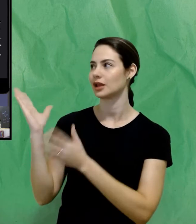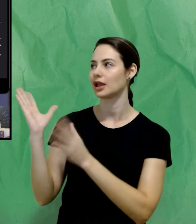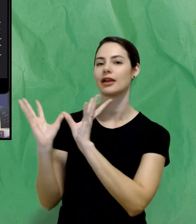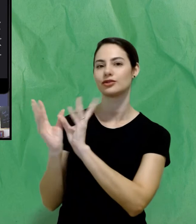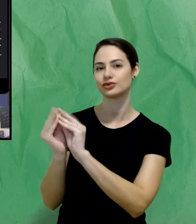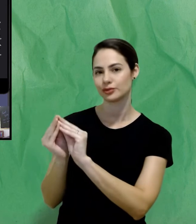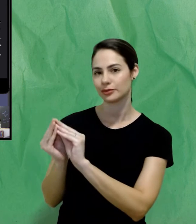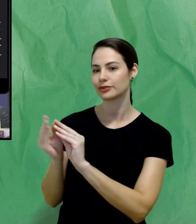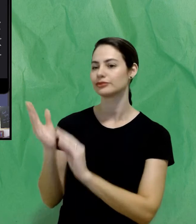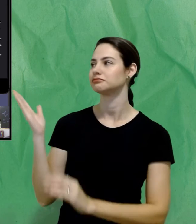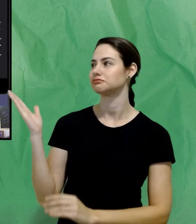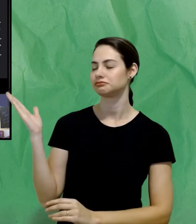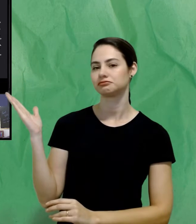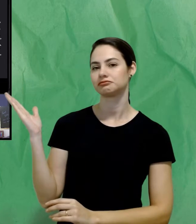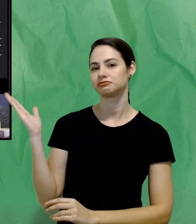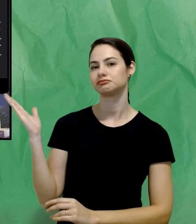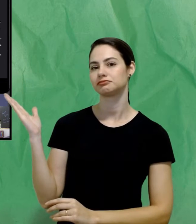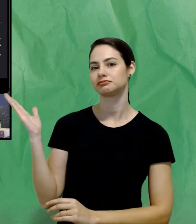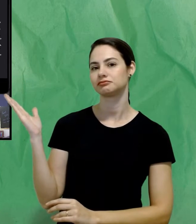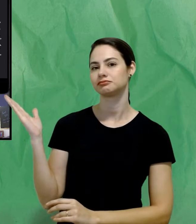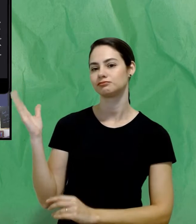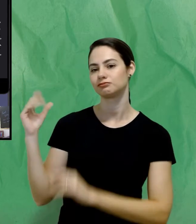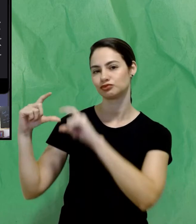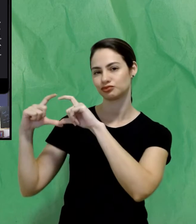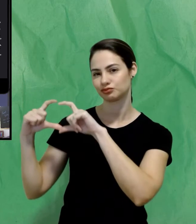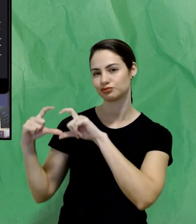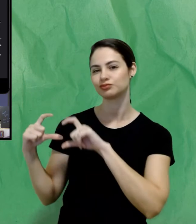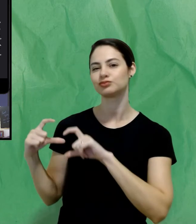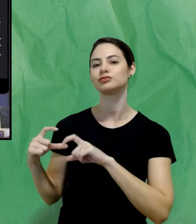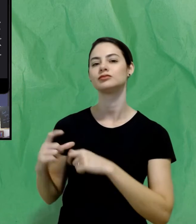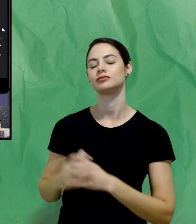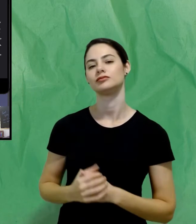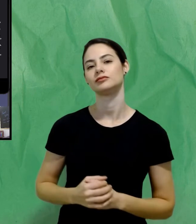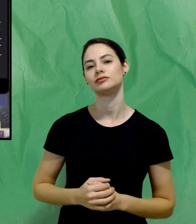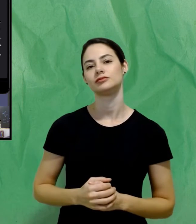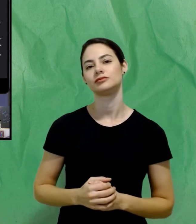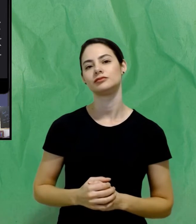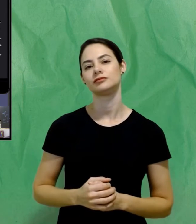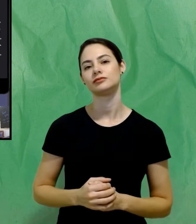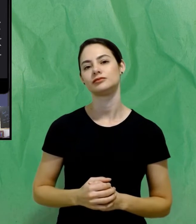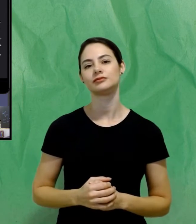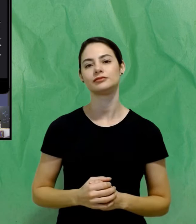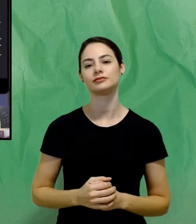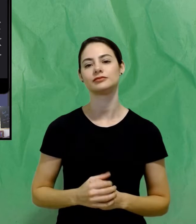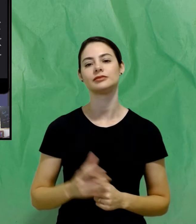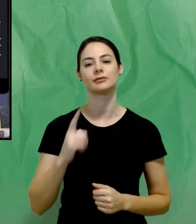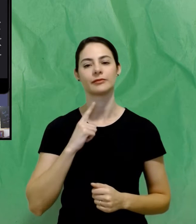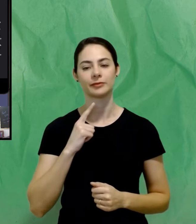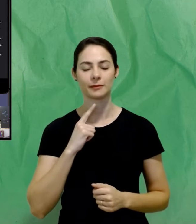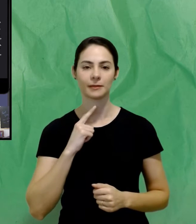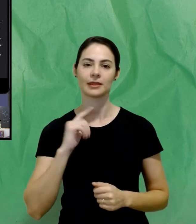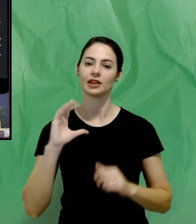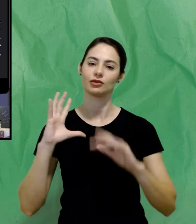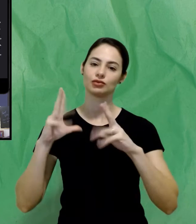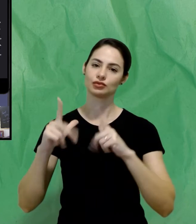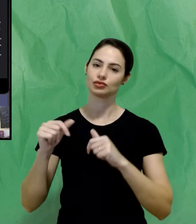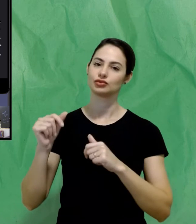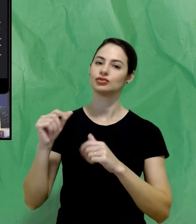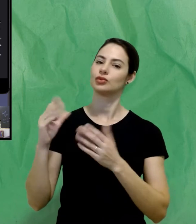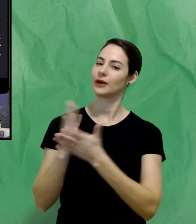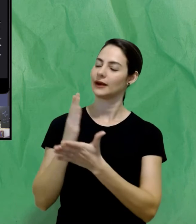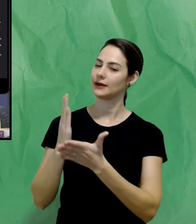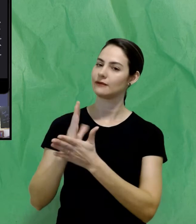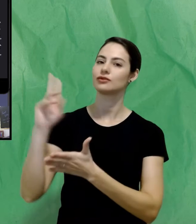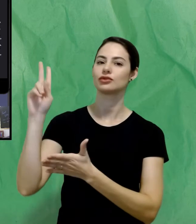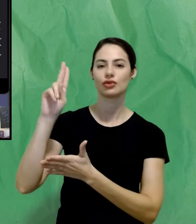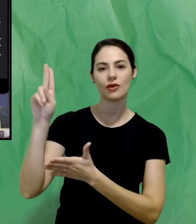dele: Harry Potter é um garoto órfão que vive infeliz com seus tios e tal. E aqui a gente tem, né, toda a parte aqui do livro já, o